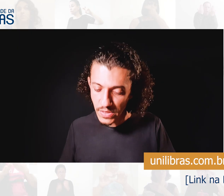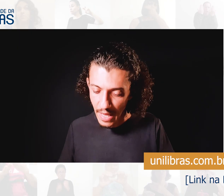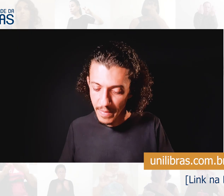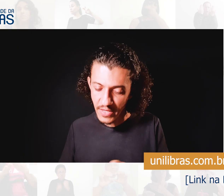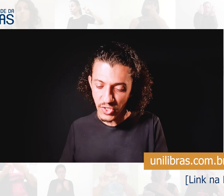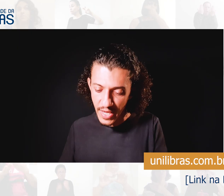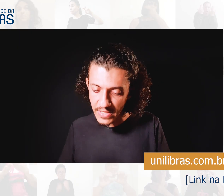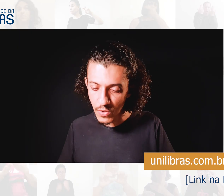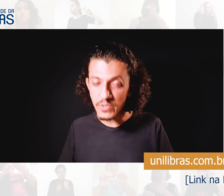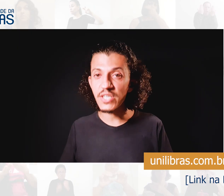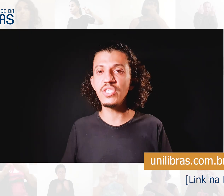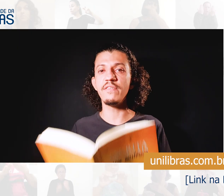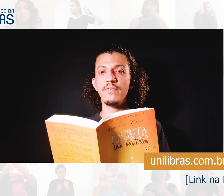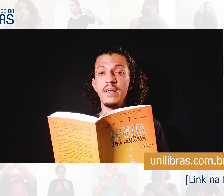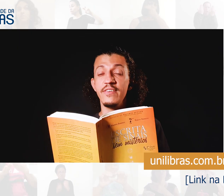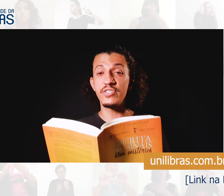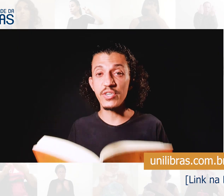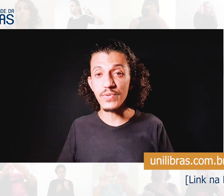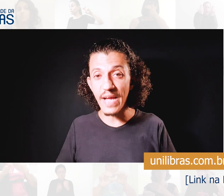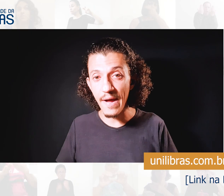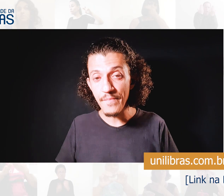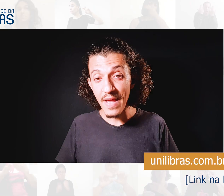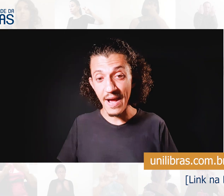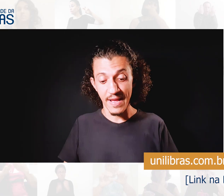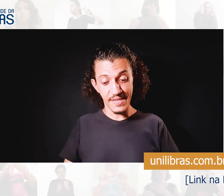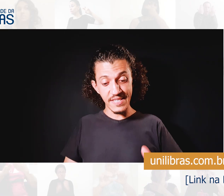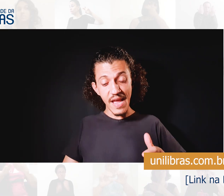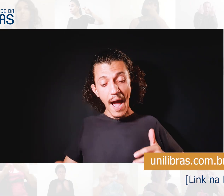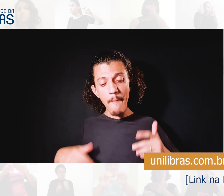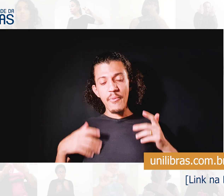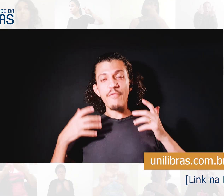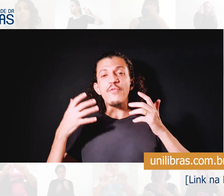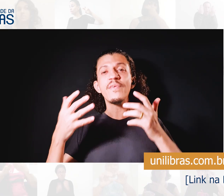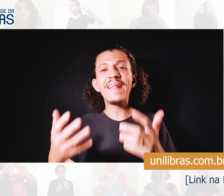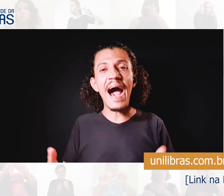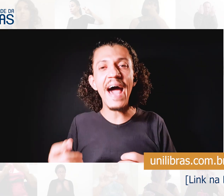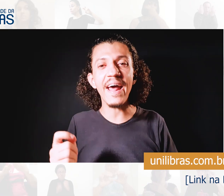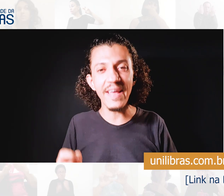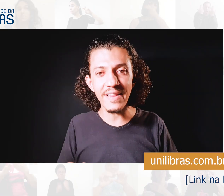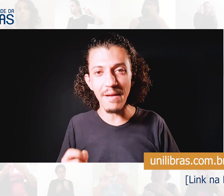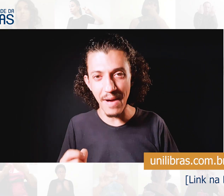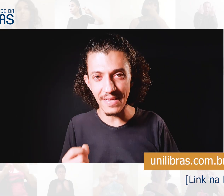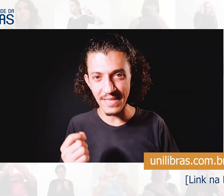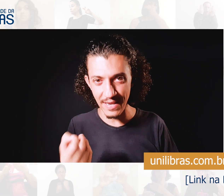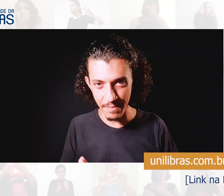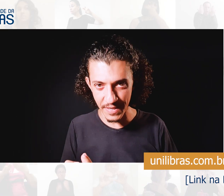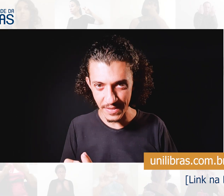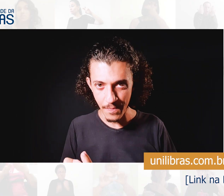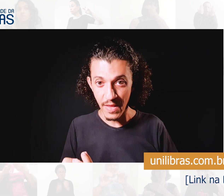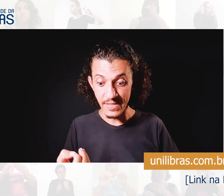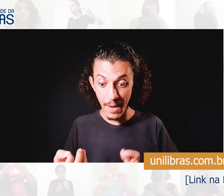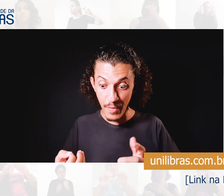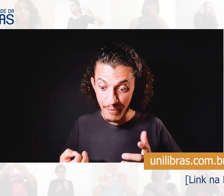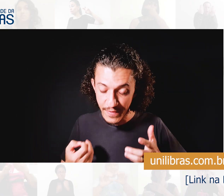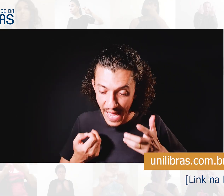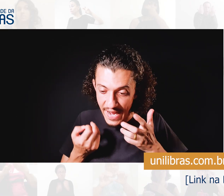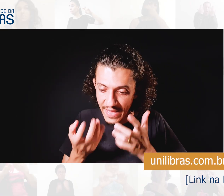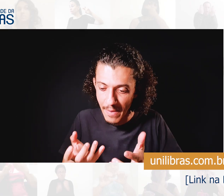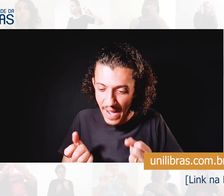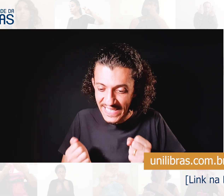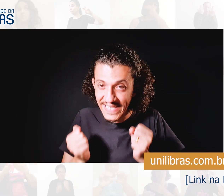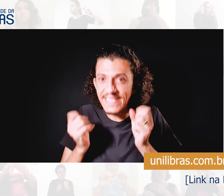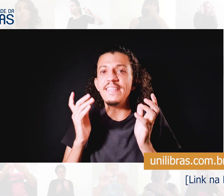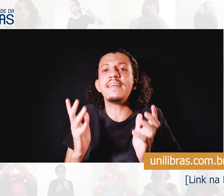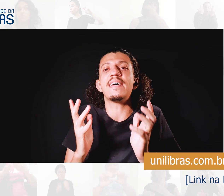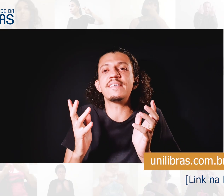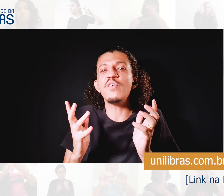tem justamente esse objetivo, de te ajudar a se aprofundar ainda mais na Libras, se aprofundar